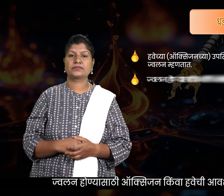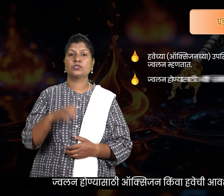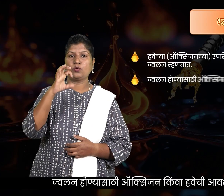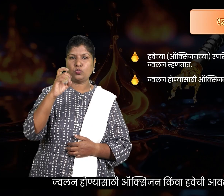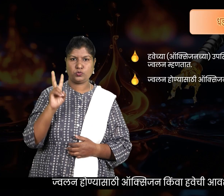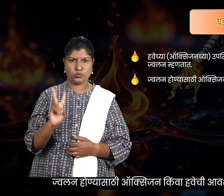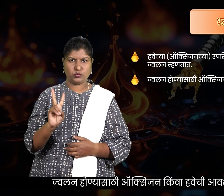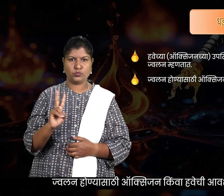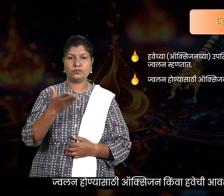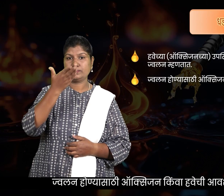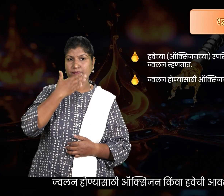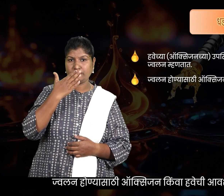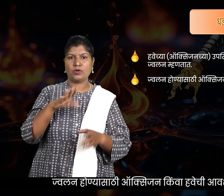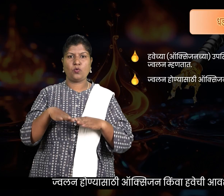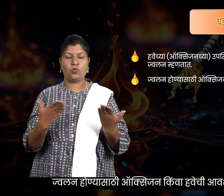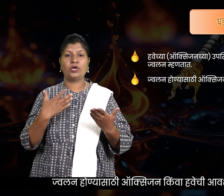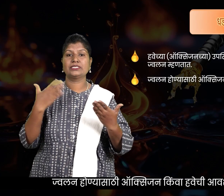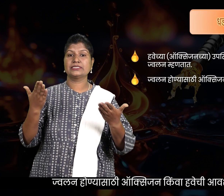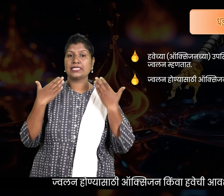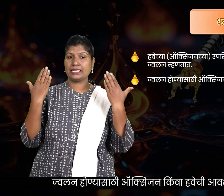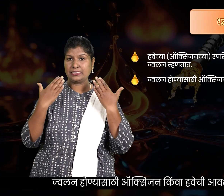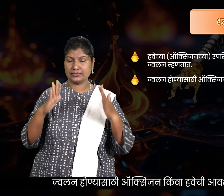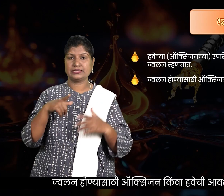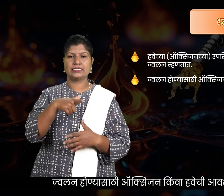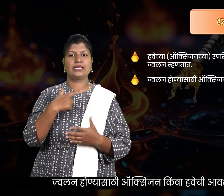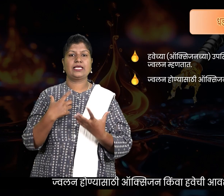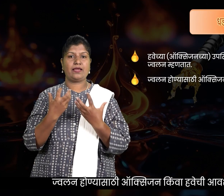ज्वलन होण्यासाठी ऑक्सिजन किंवा हवेची आवश्यकता असते.